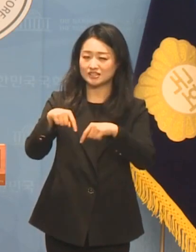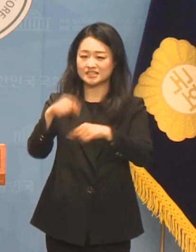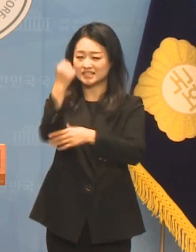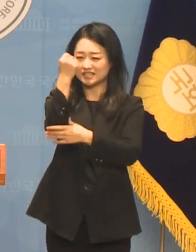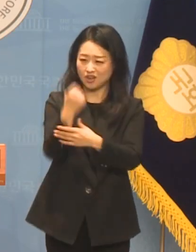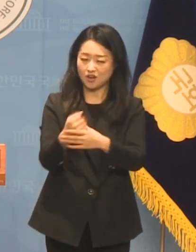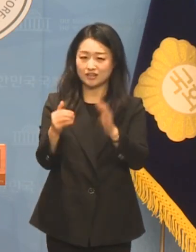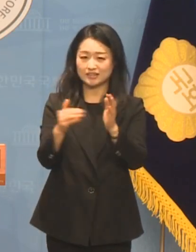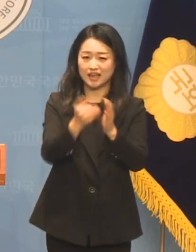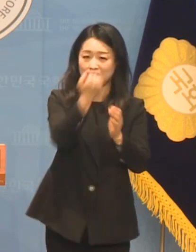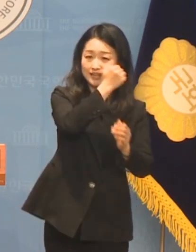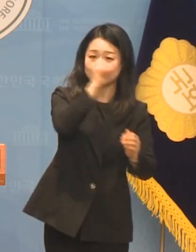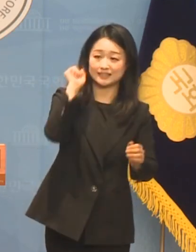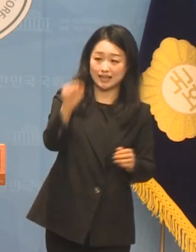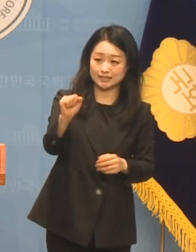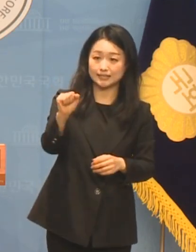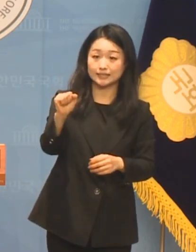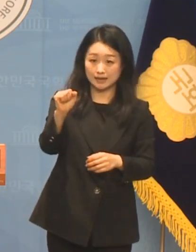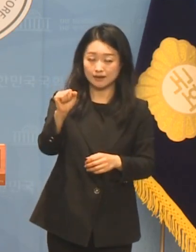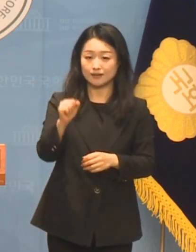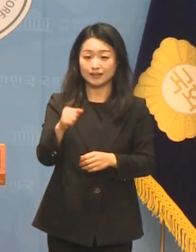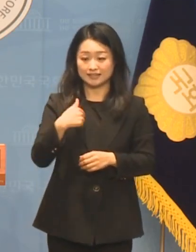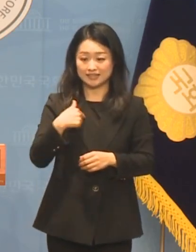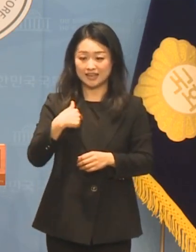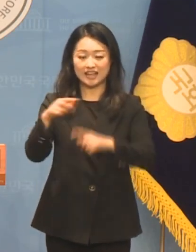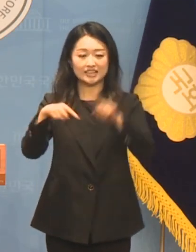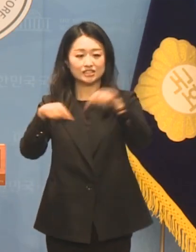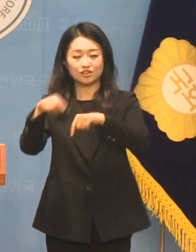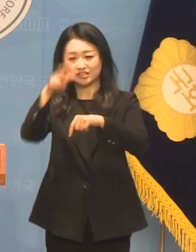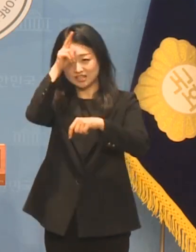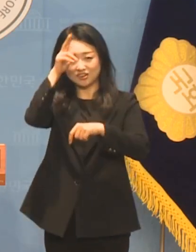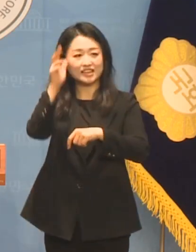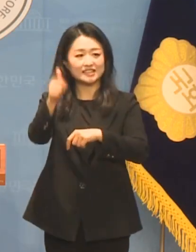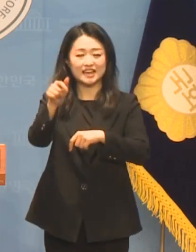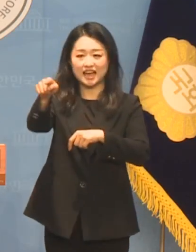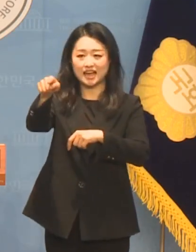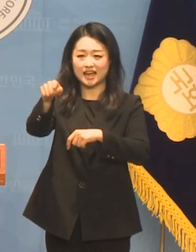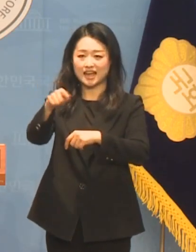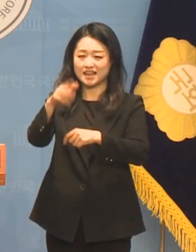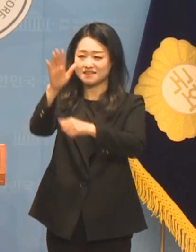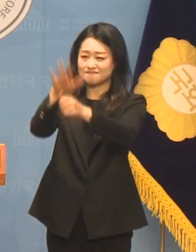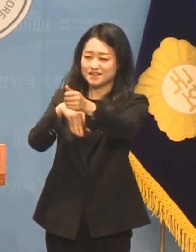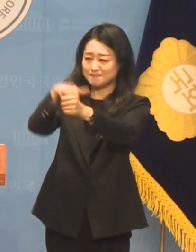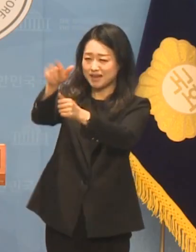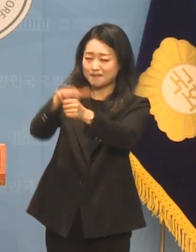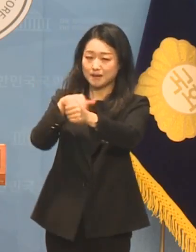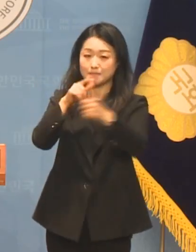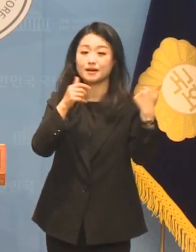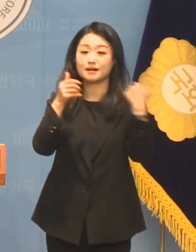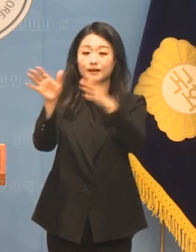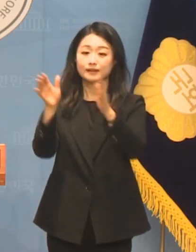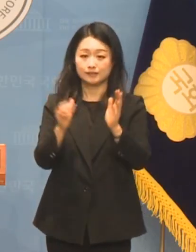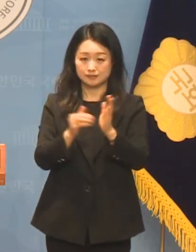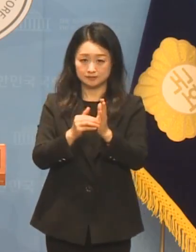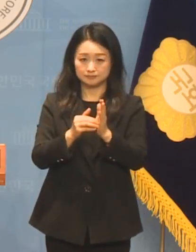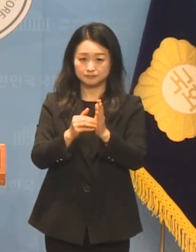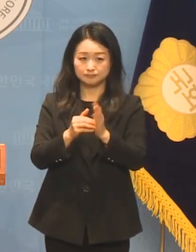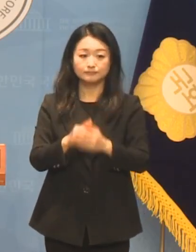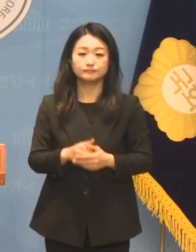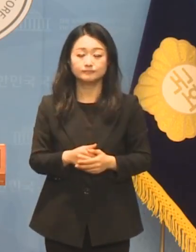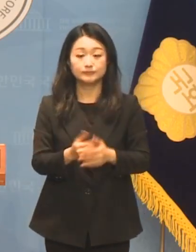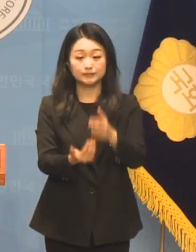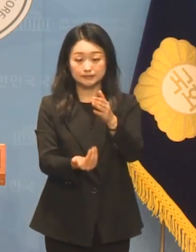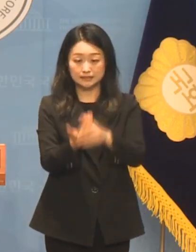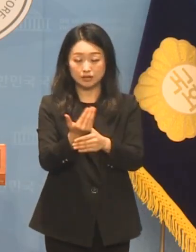찍고 저를 정치경찰 정권의 하수인이라며 모욕감을 안겨줬습니다. 당시 이